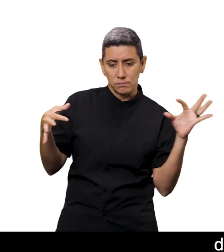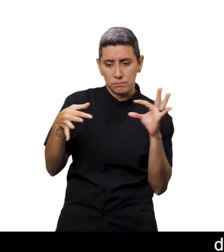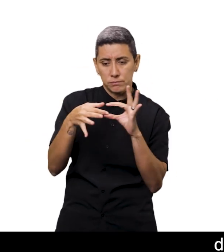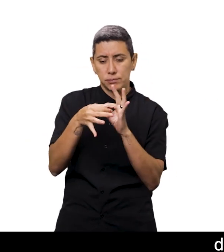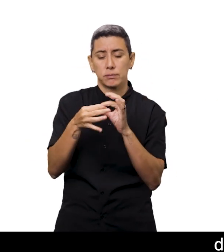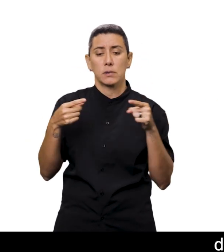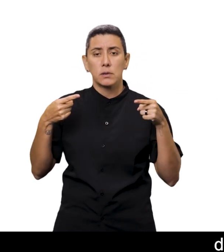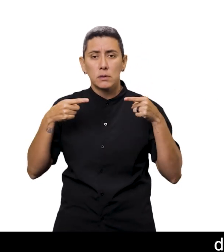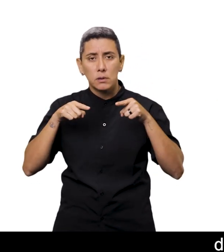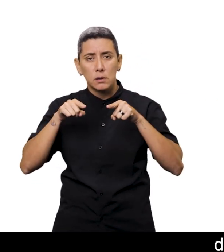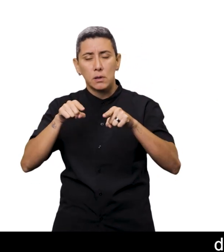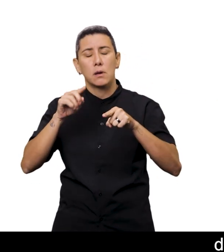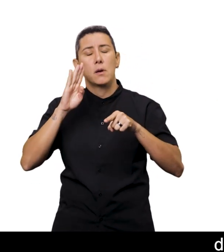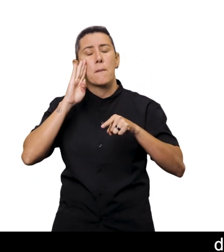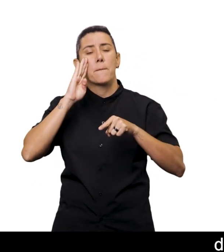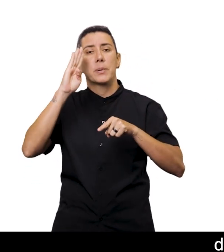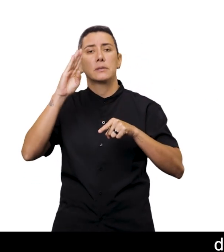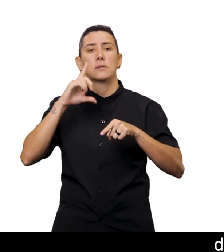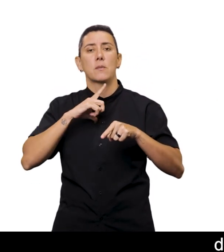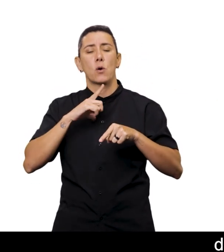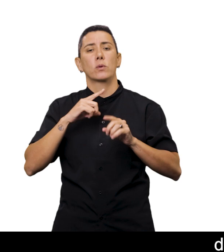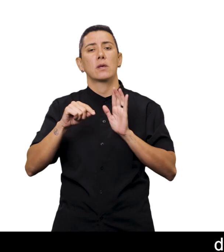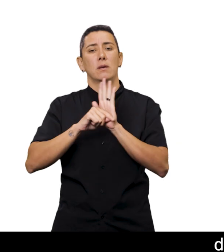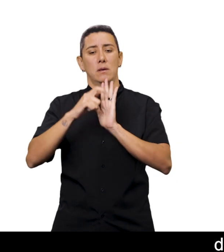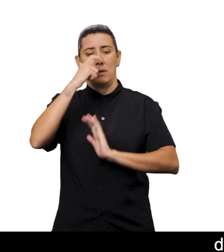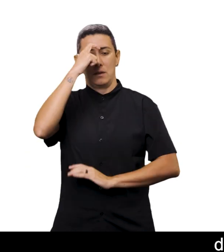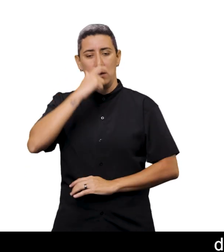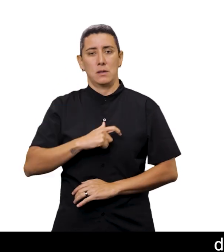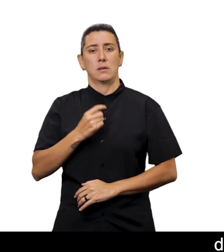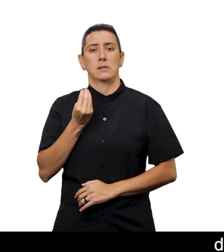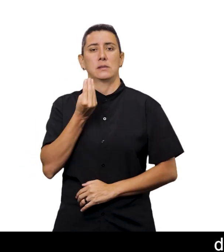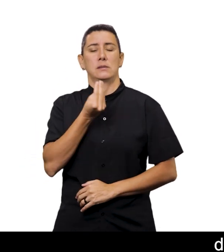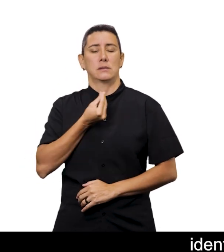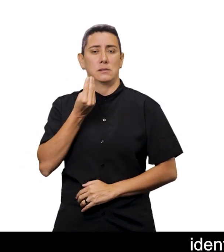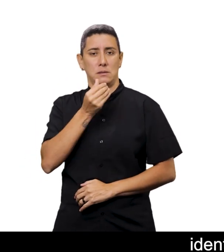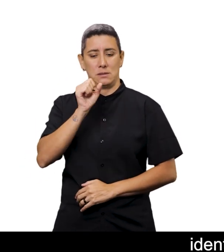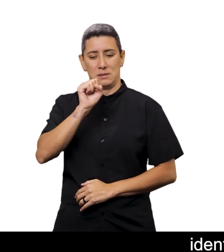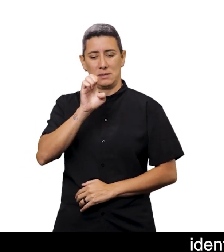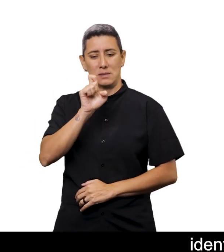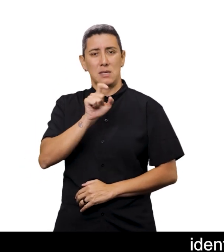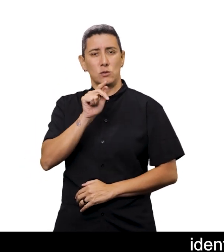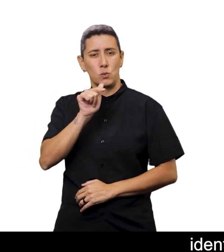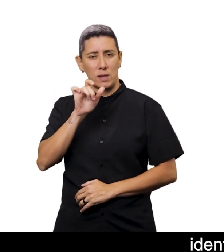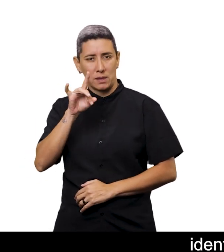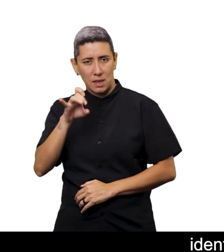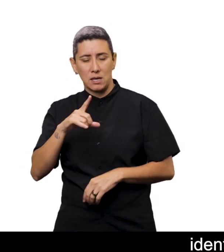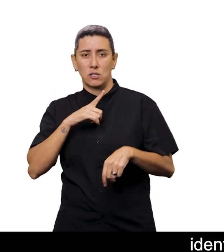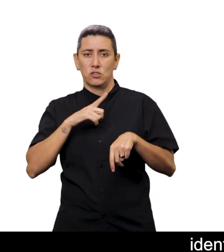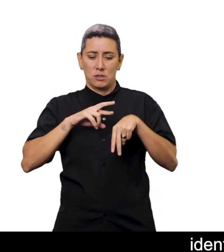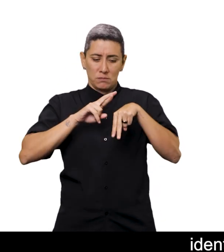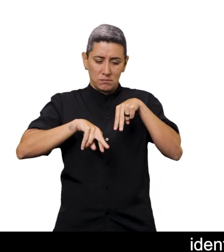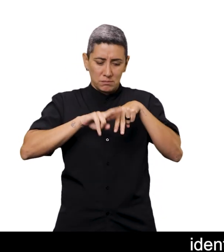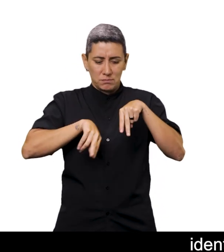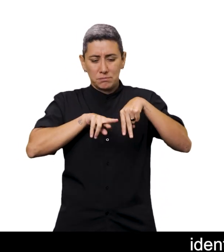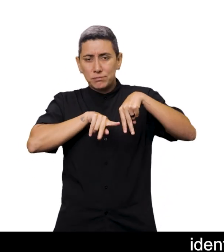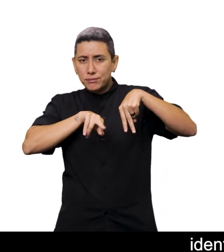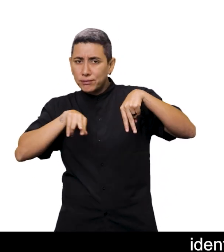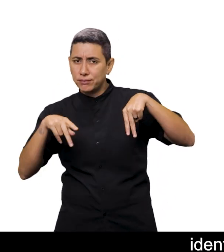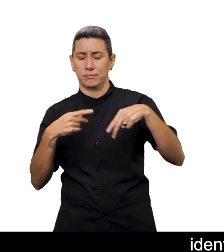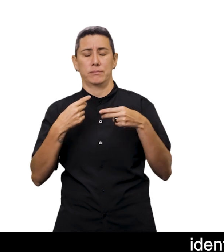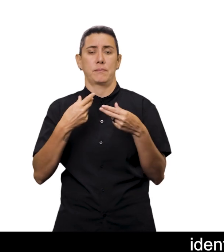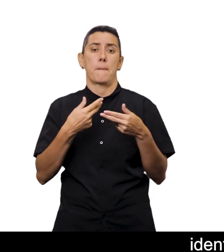queer, de forma interseccional com tópicos de sexualidade, identidade de gênero plurais